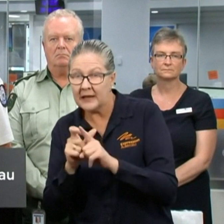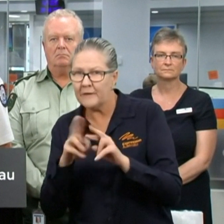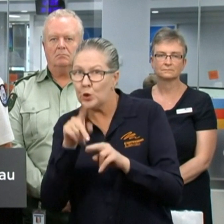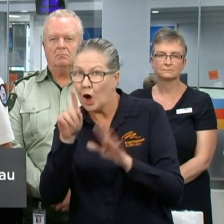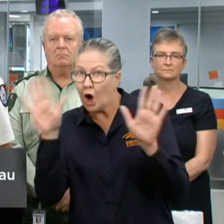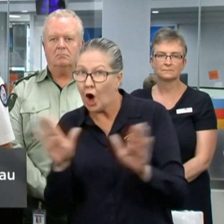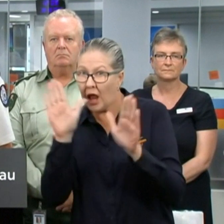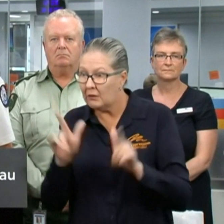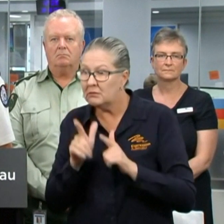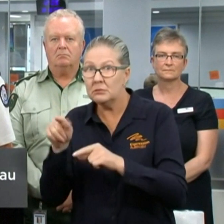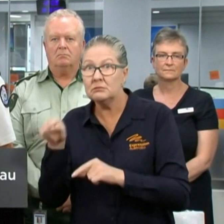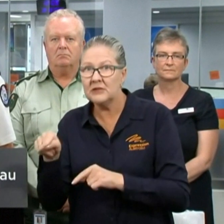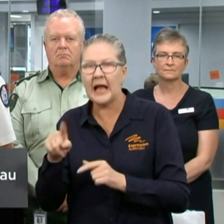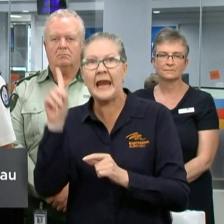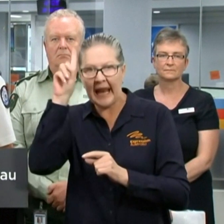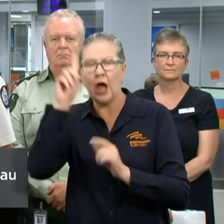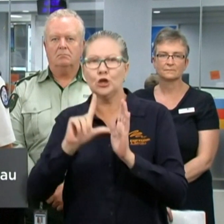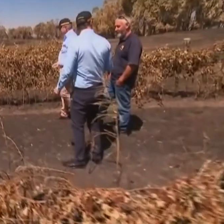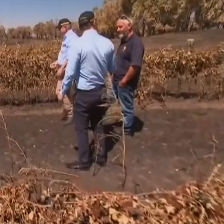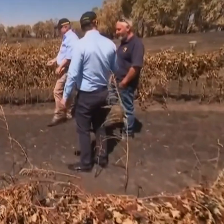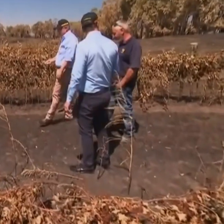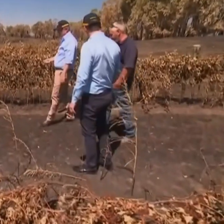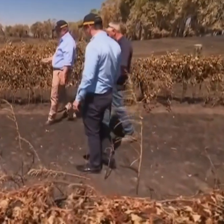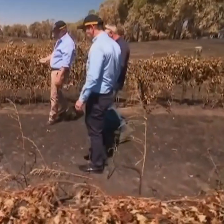machen. It's time that you left.